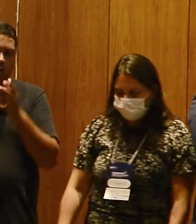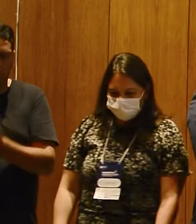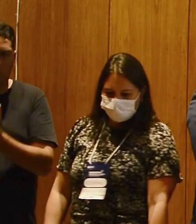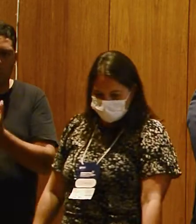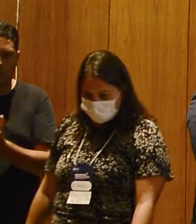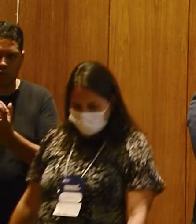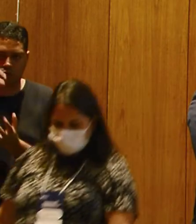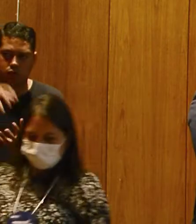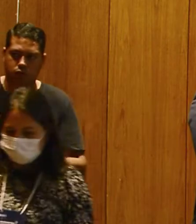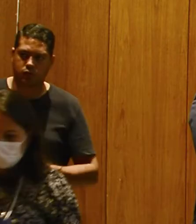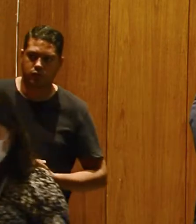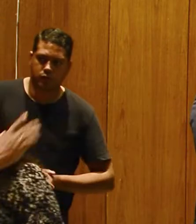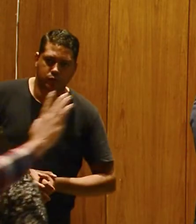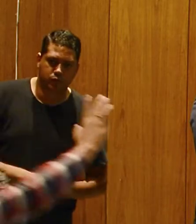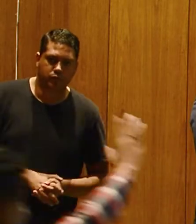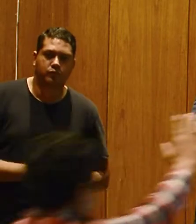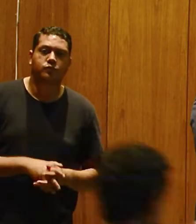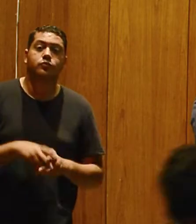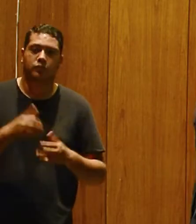Luciana primeiro.